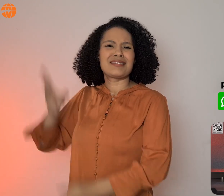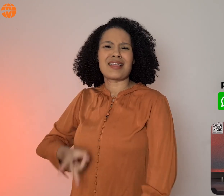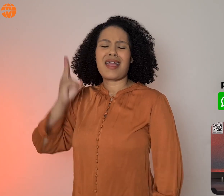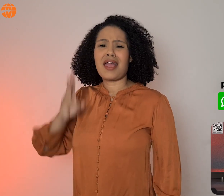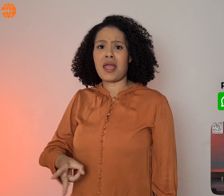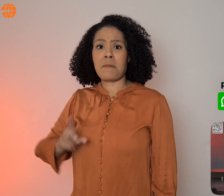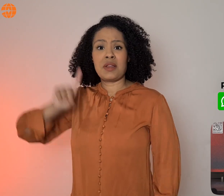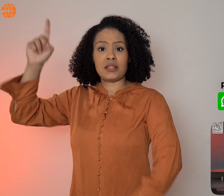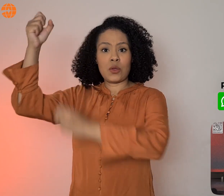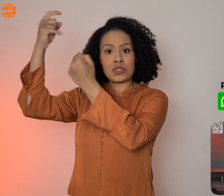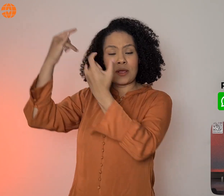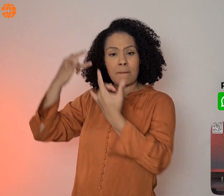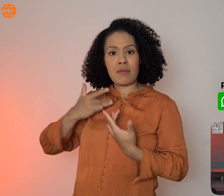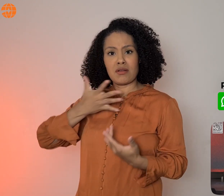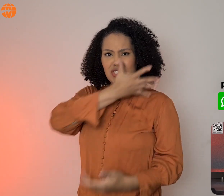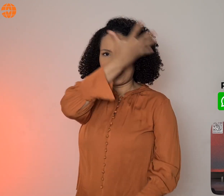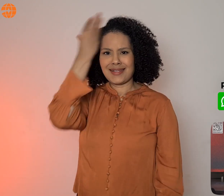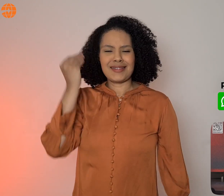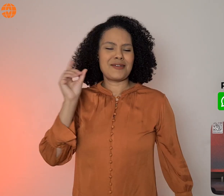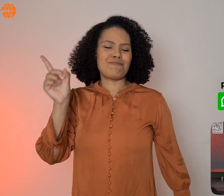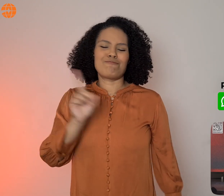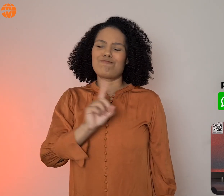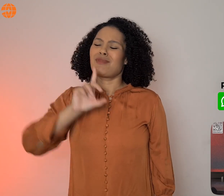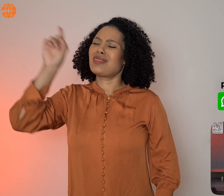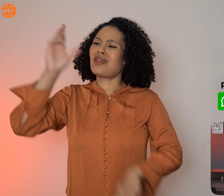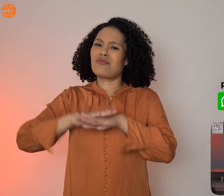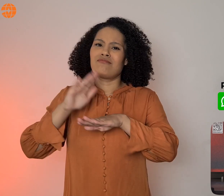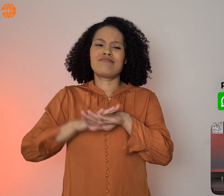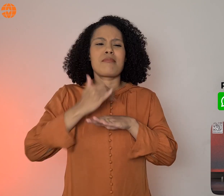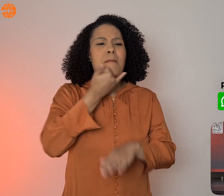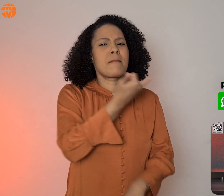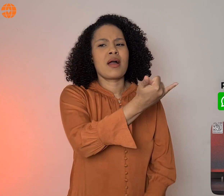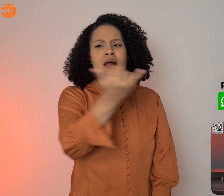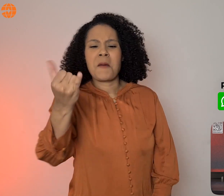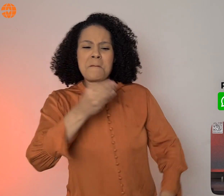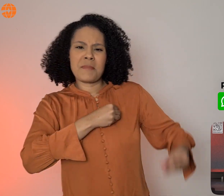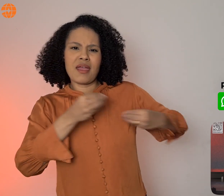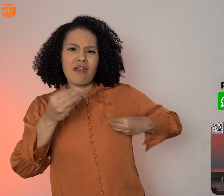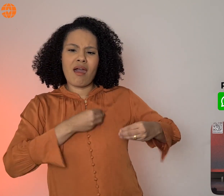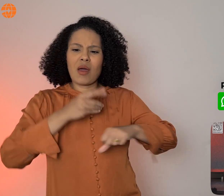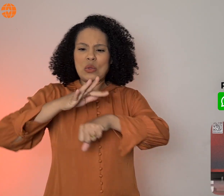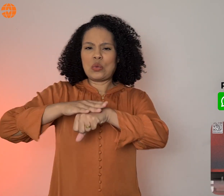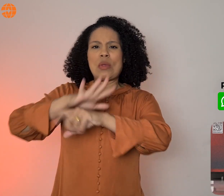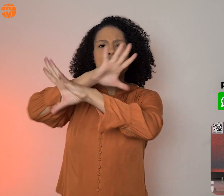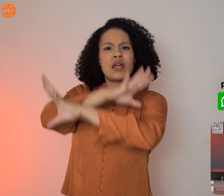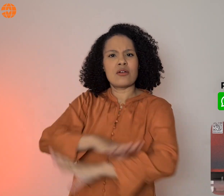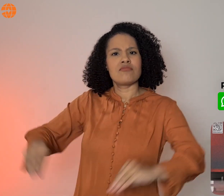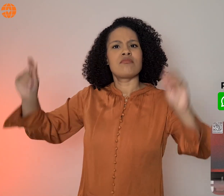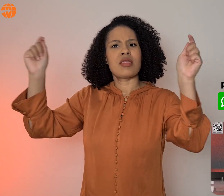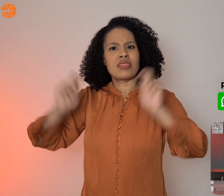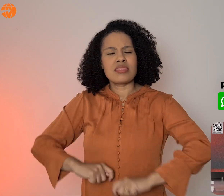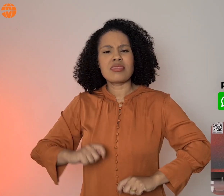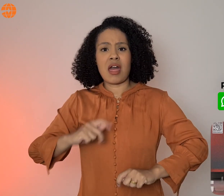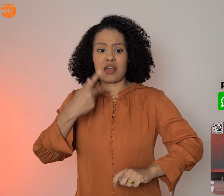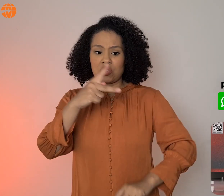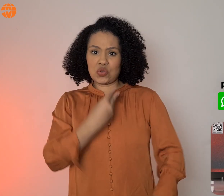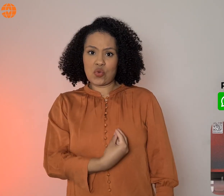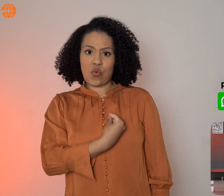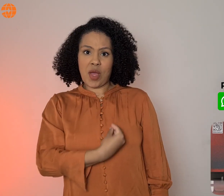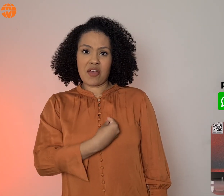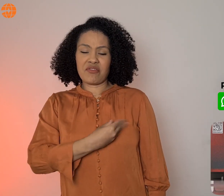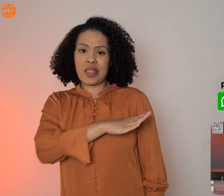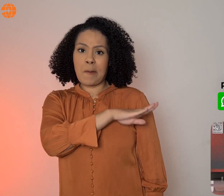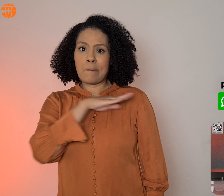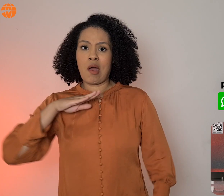esqueça nenhuma de suas bênçãos. É Ele que perdoa todos os seus pecados e cura todas as suas doenças, que resgata